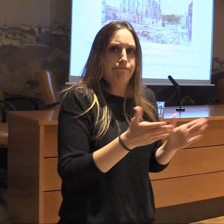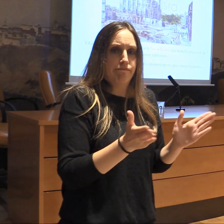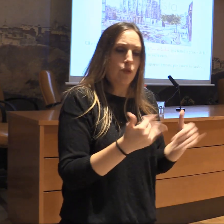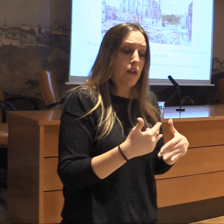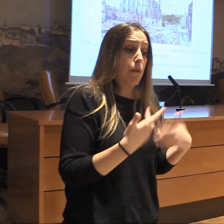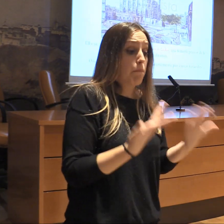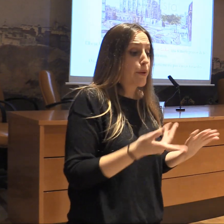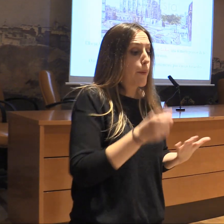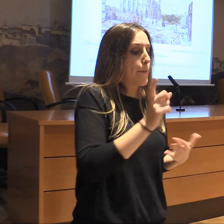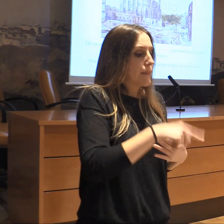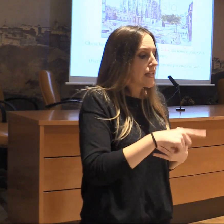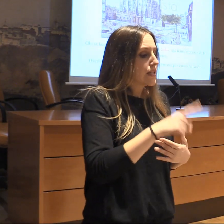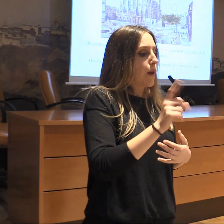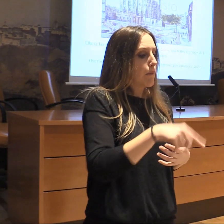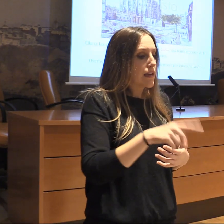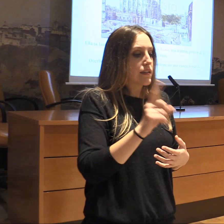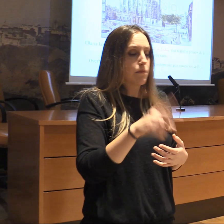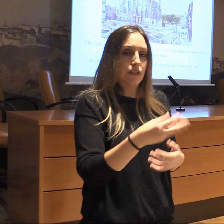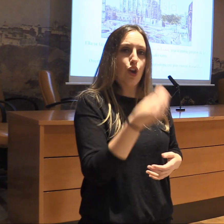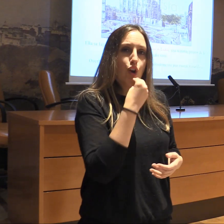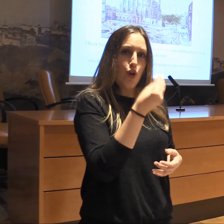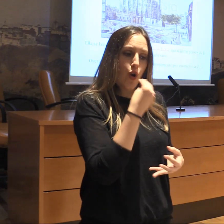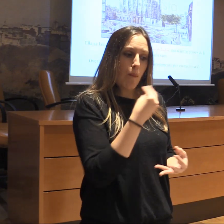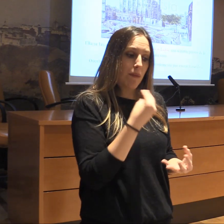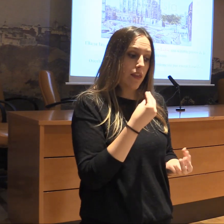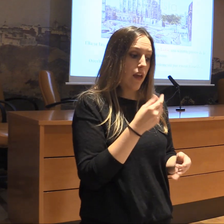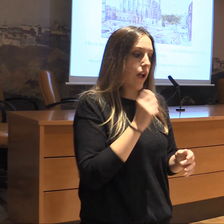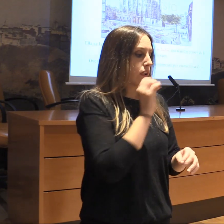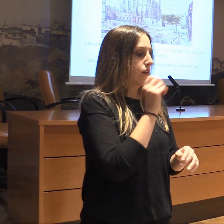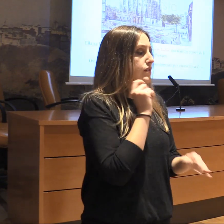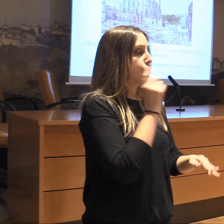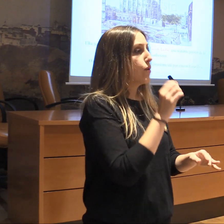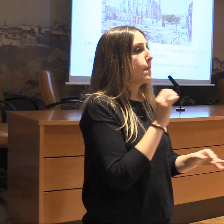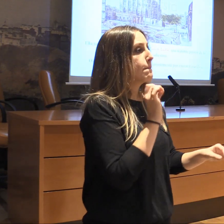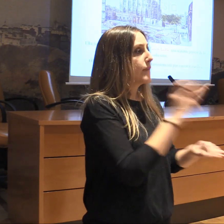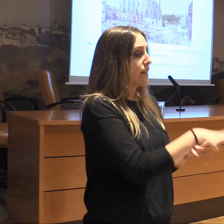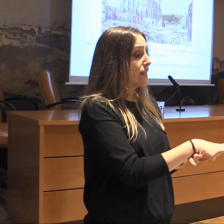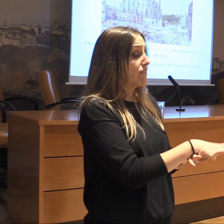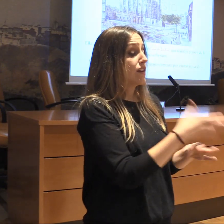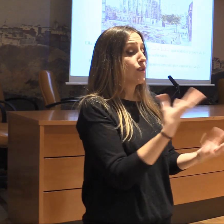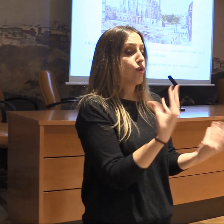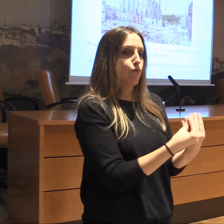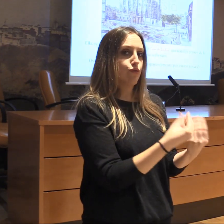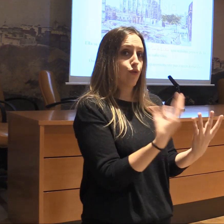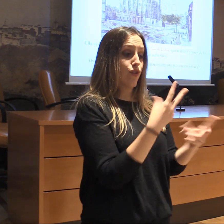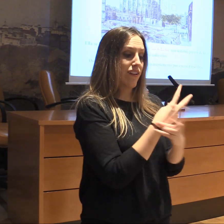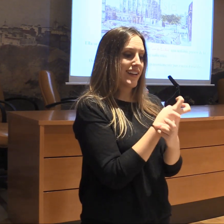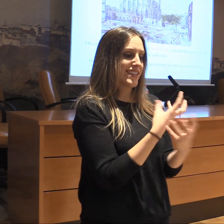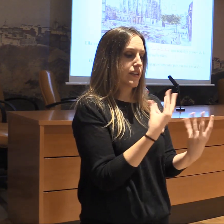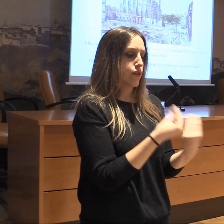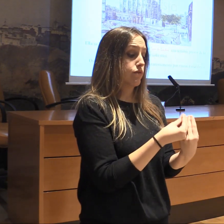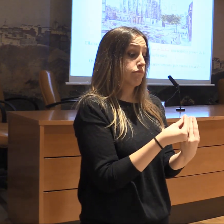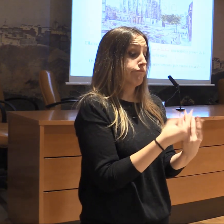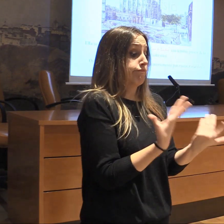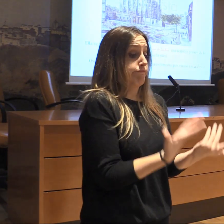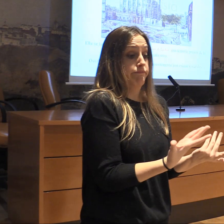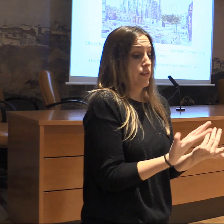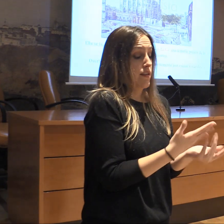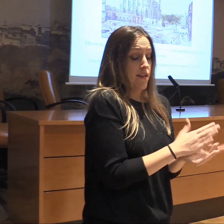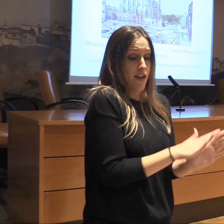fueron mandando comida aliñada con arsénico, con cantidades crecientes de arsénico, y